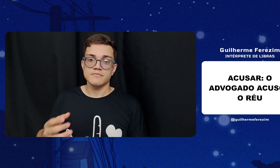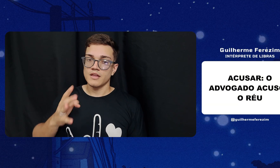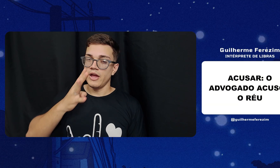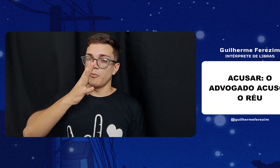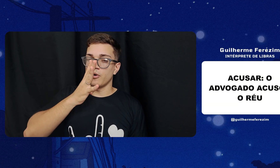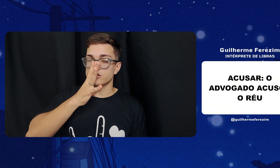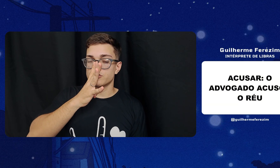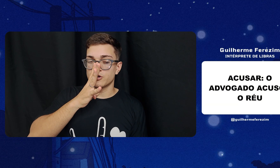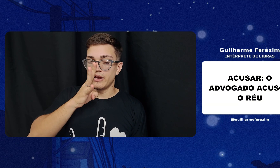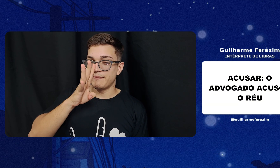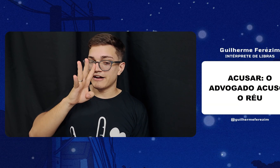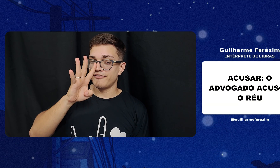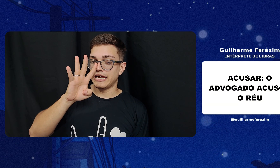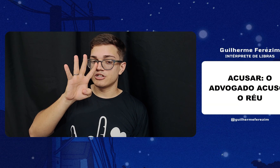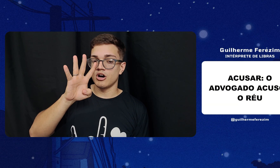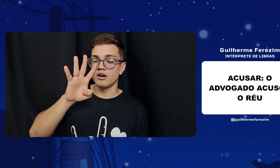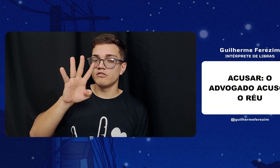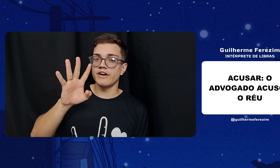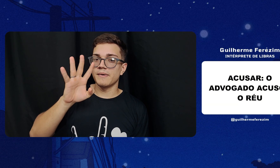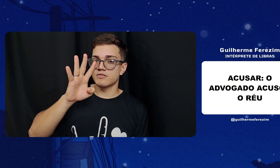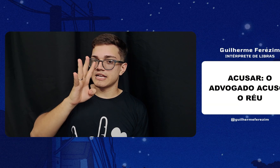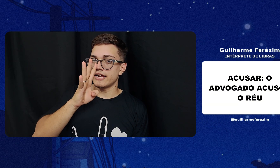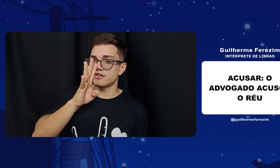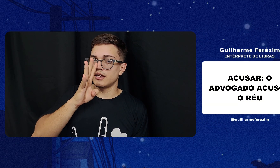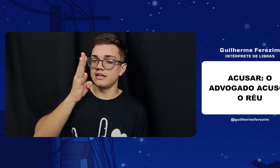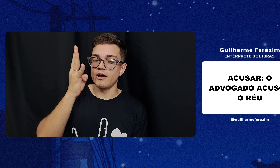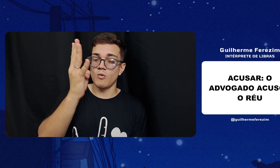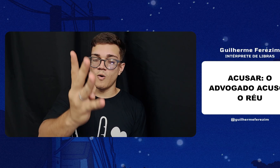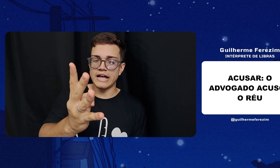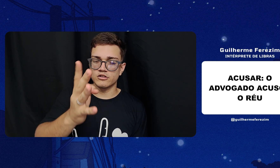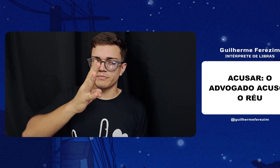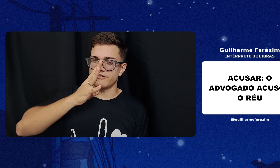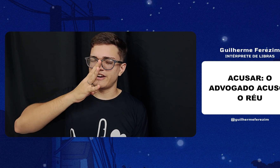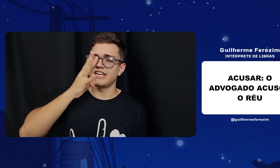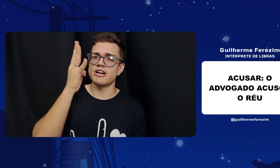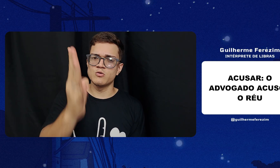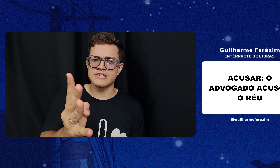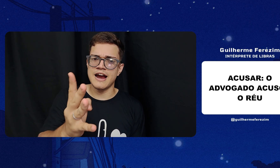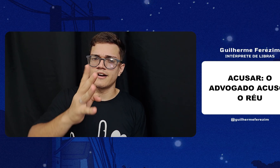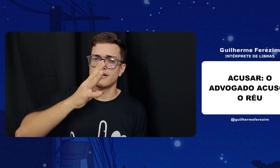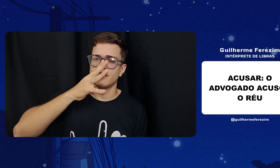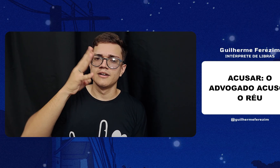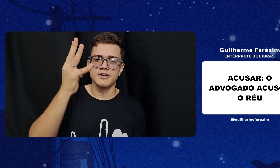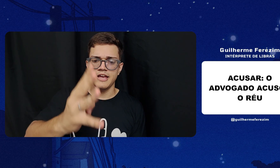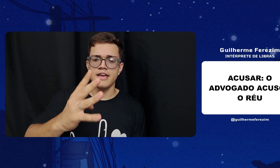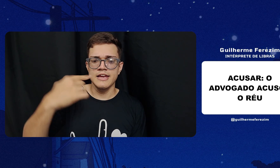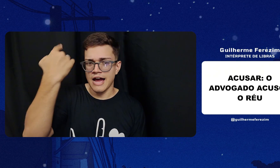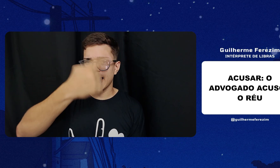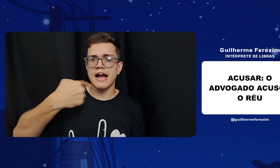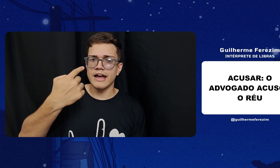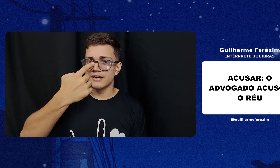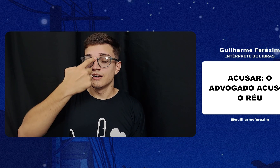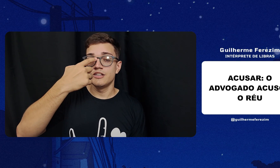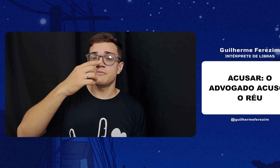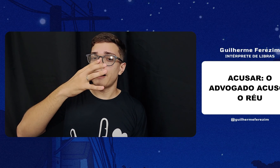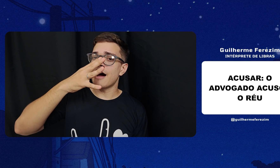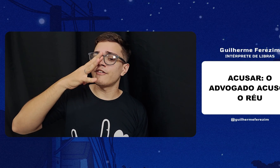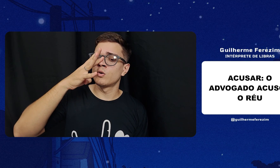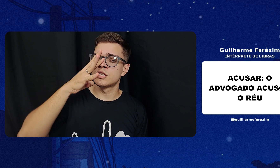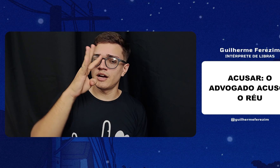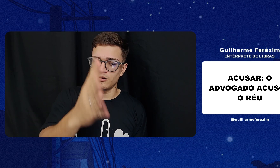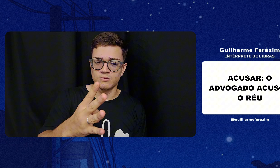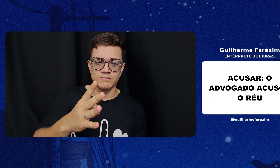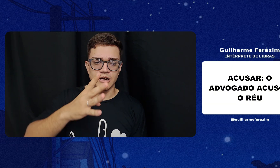vocês, eu posso ir com ele pra frente, ó. O verbo acusar é isso aqui, é um 4 pra frente, acusar. E aí, a cara de